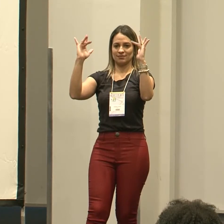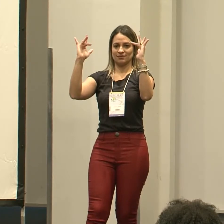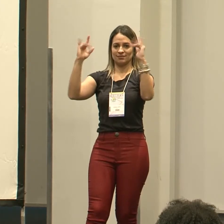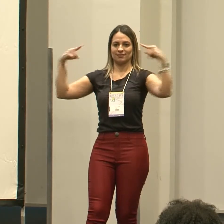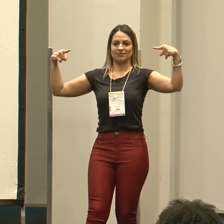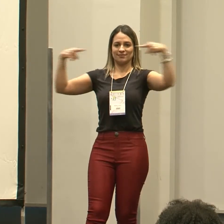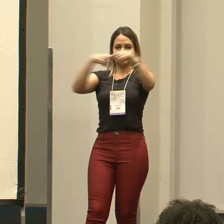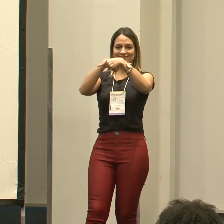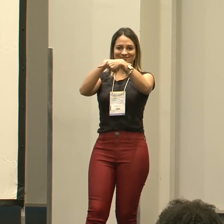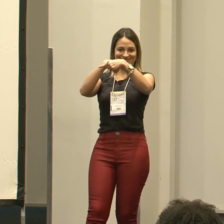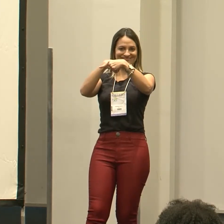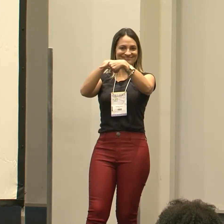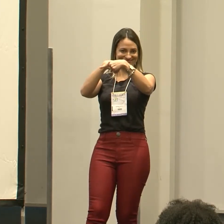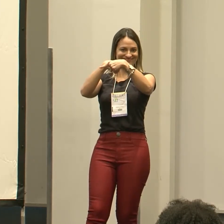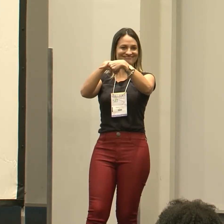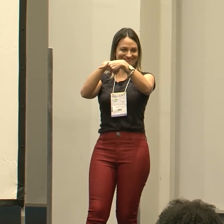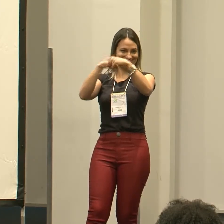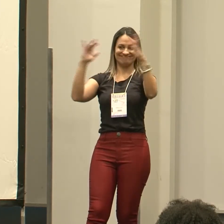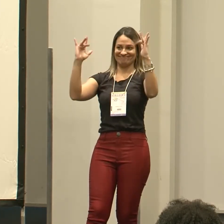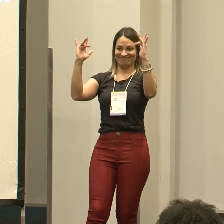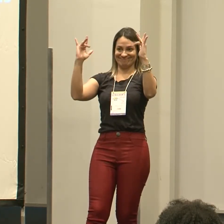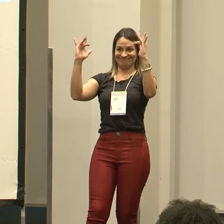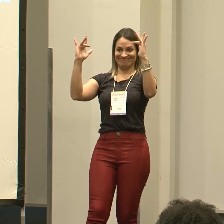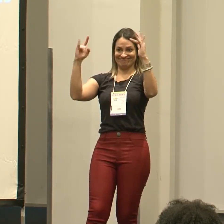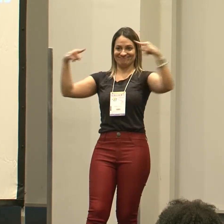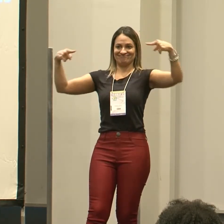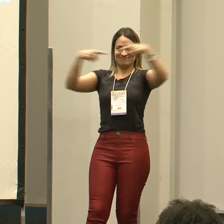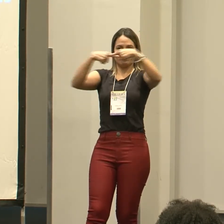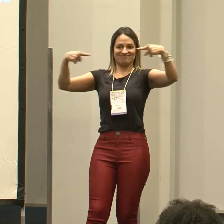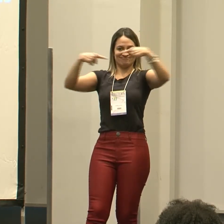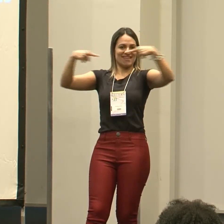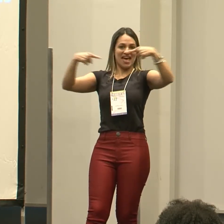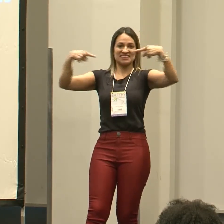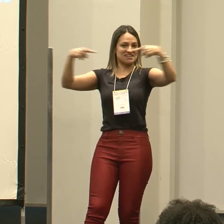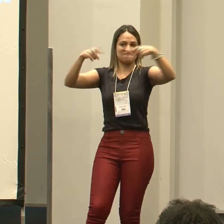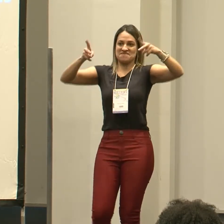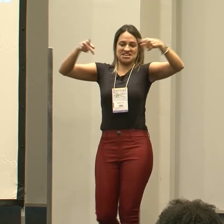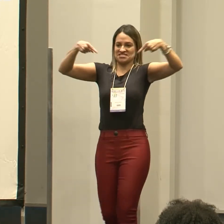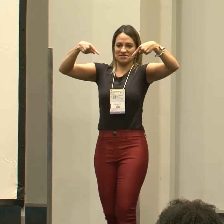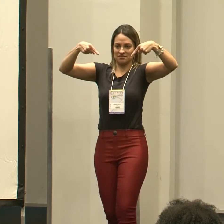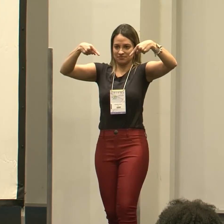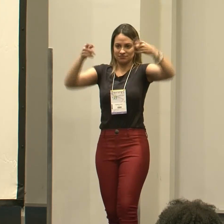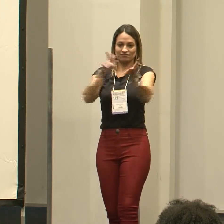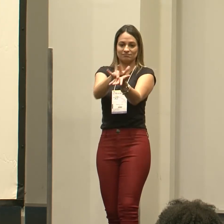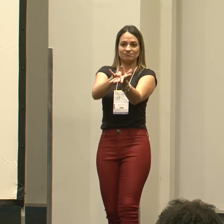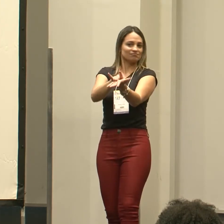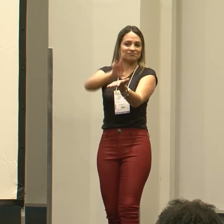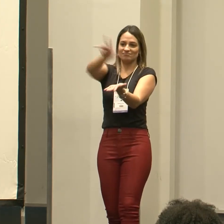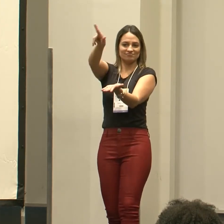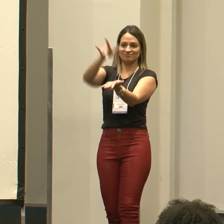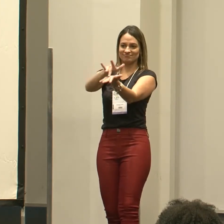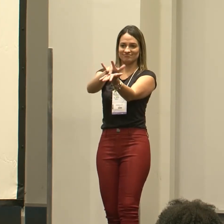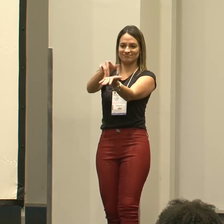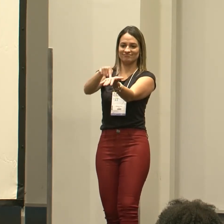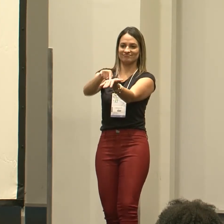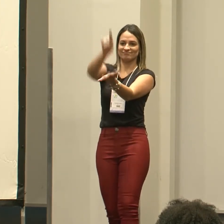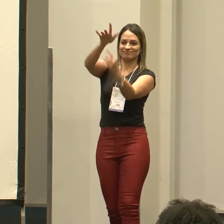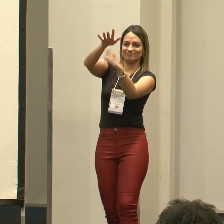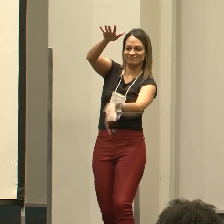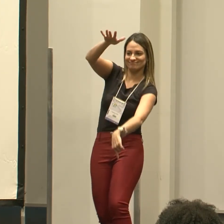Como, por exemplo, esse sinal aqui. Acontecem 2 ao mesmo tempo. E a gente tem que perceber.